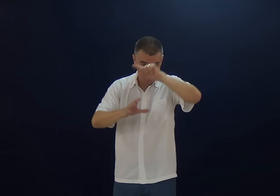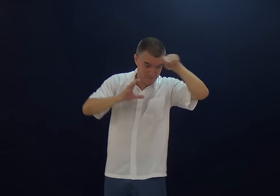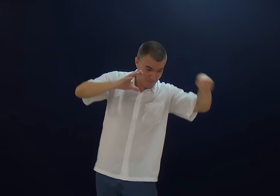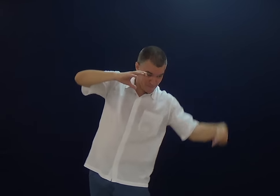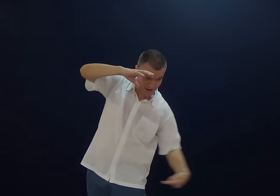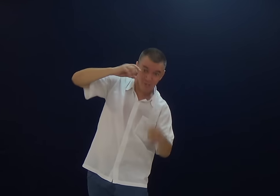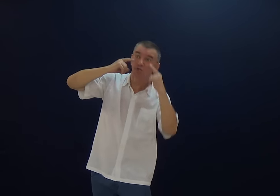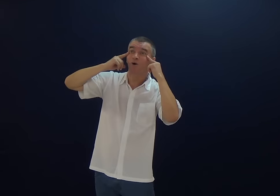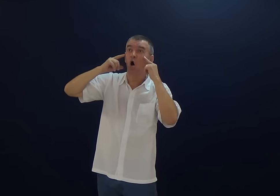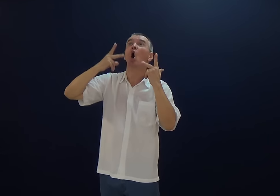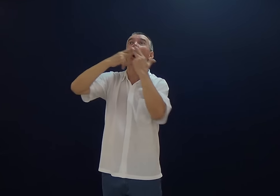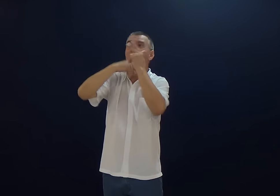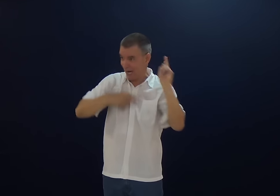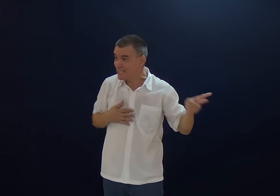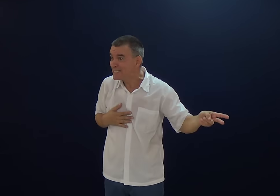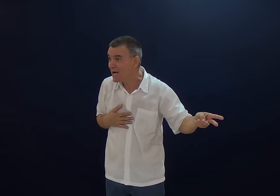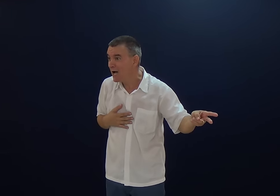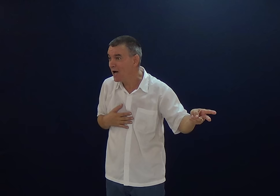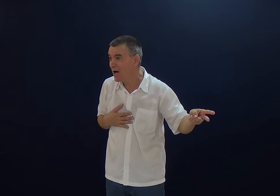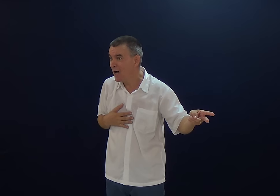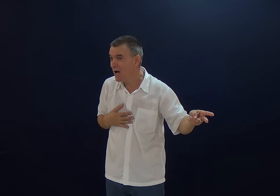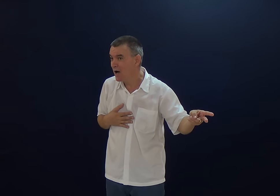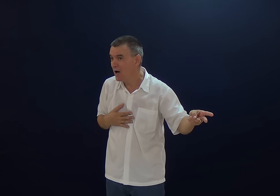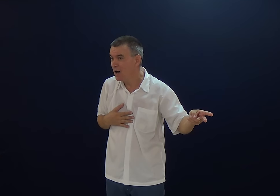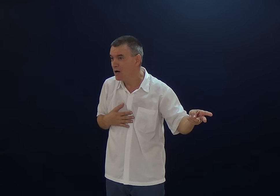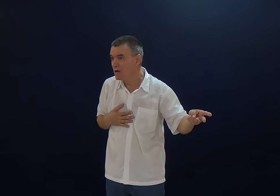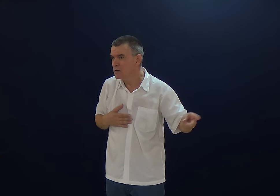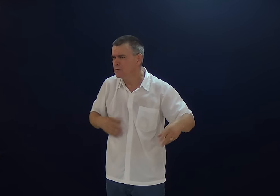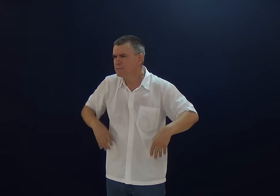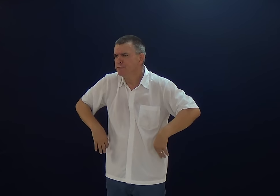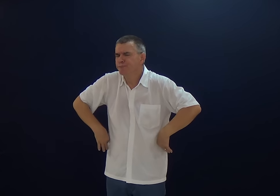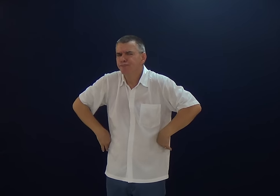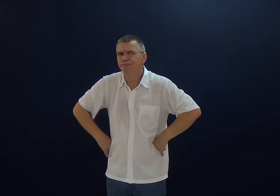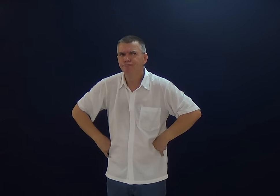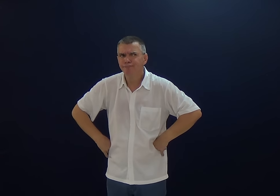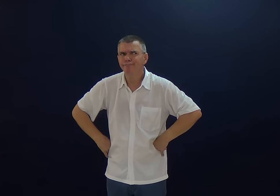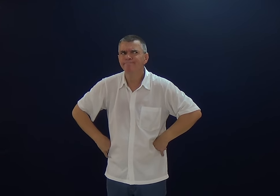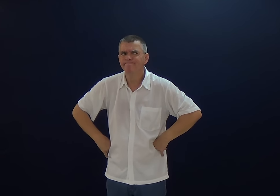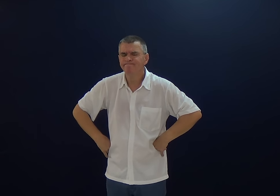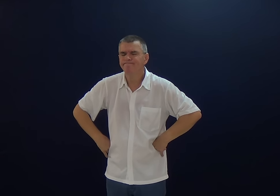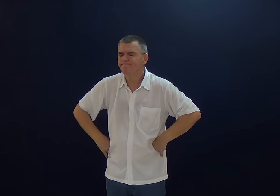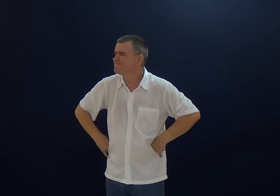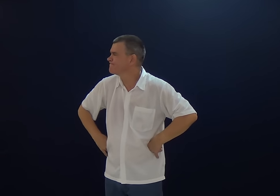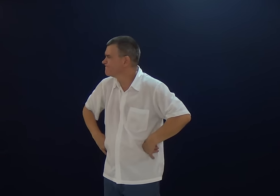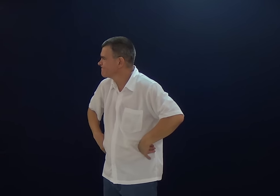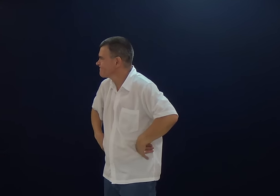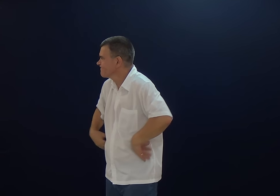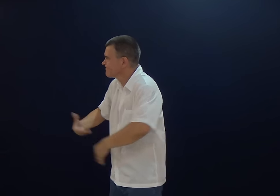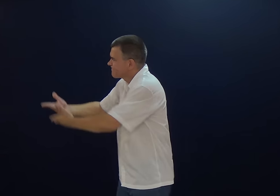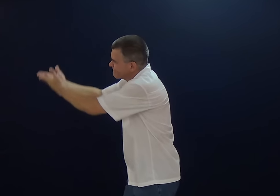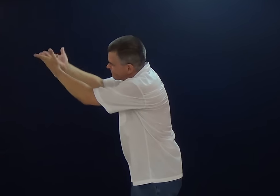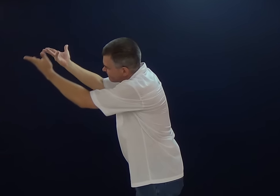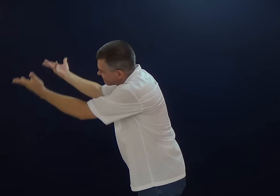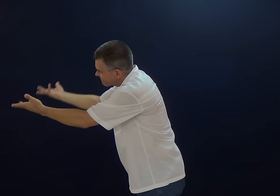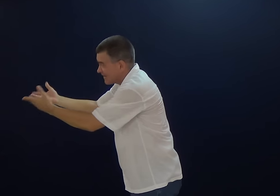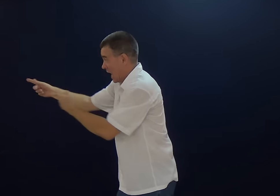fofocando hoje à noite lá embaixo do outro lado do mundo no Japão tem alguém fofocando